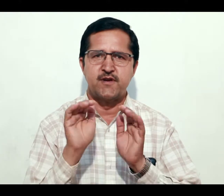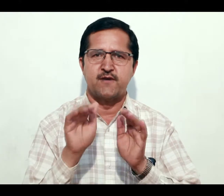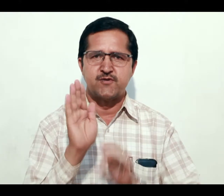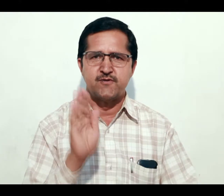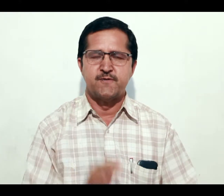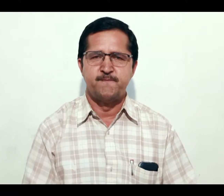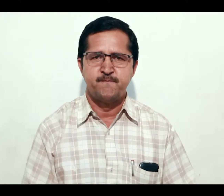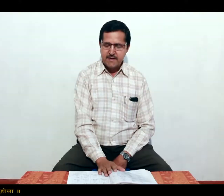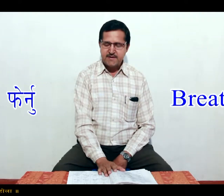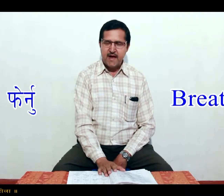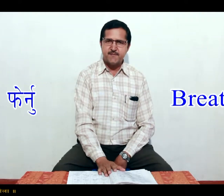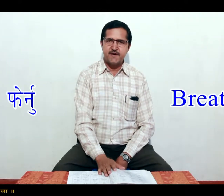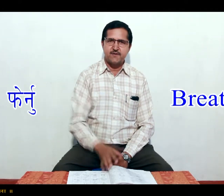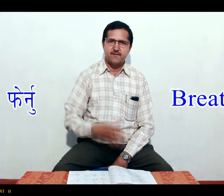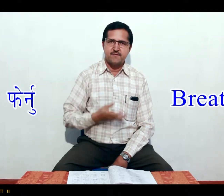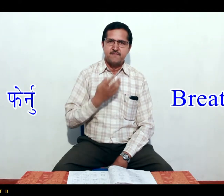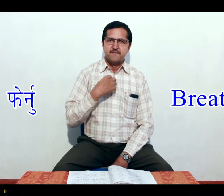सिकाउँछु। सास फेर्नु,